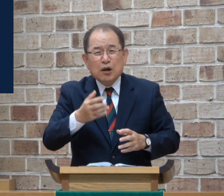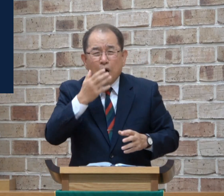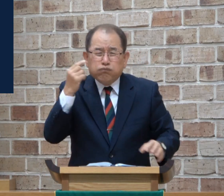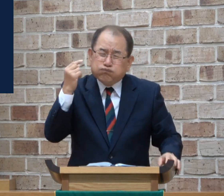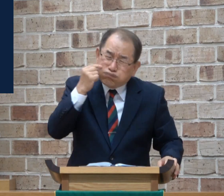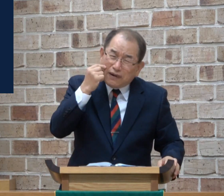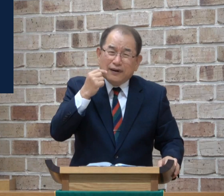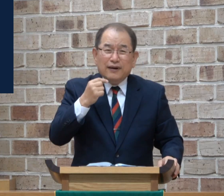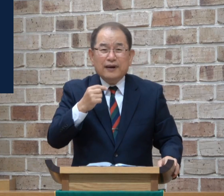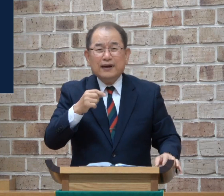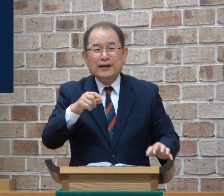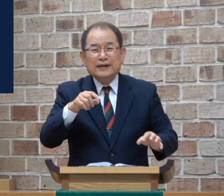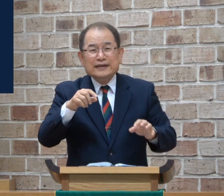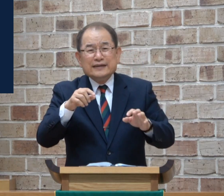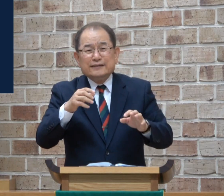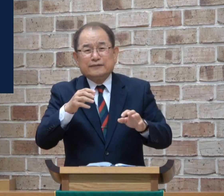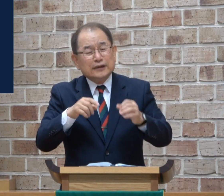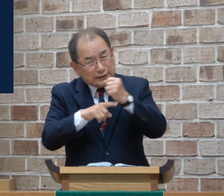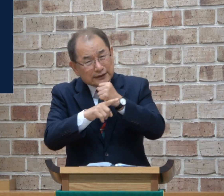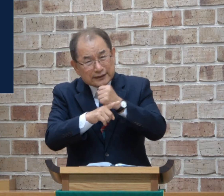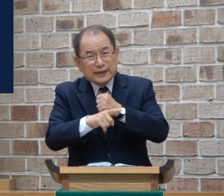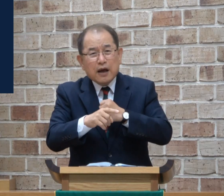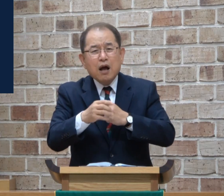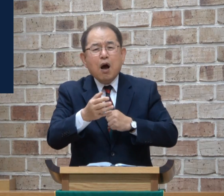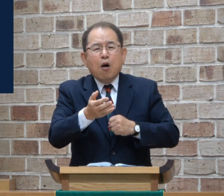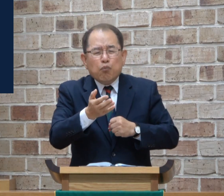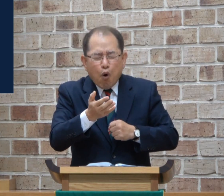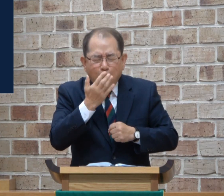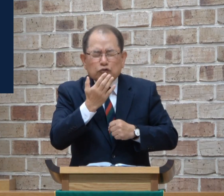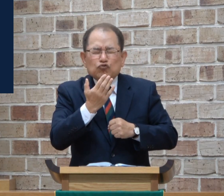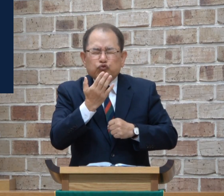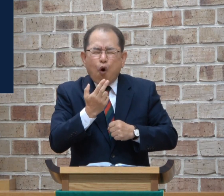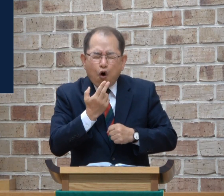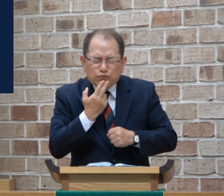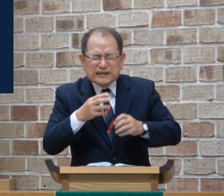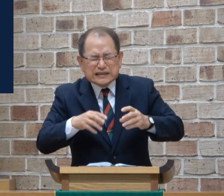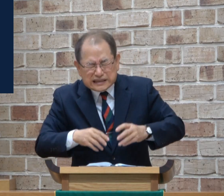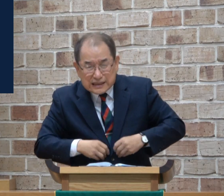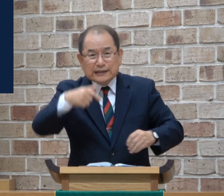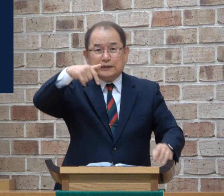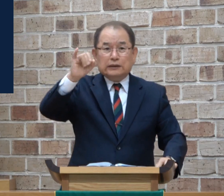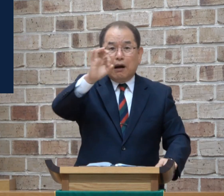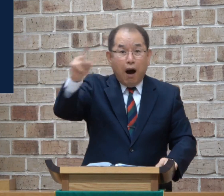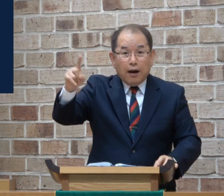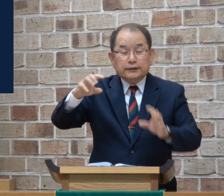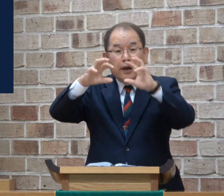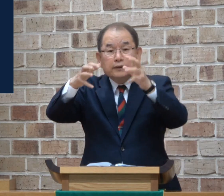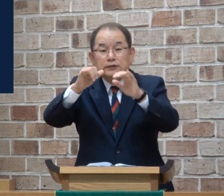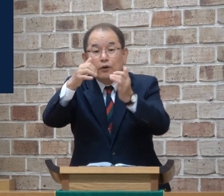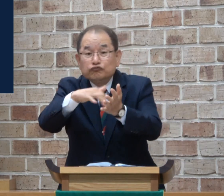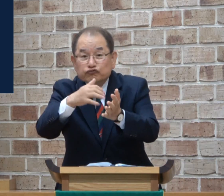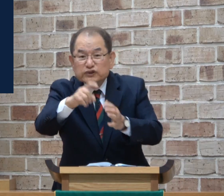먹지 못해서 죽어가는 그런 기아 인구가 10억이 된다고